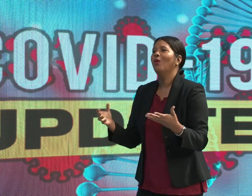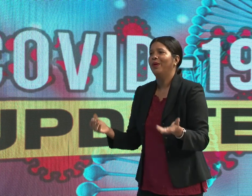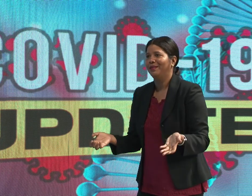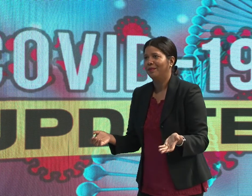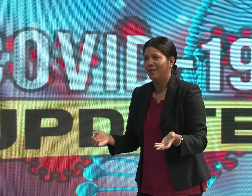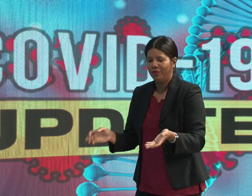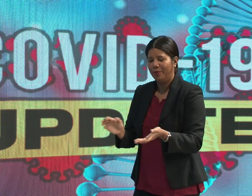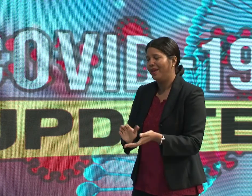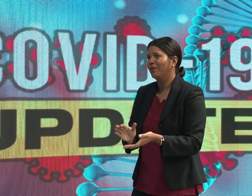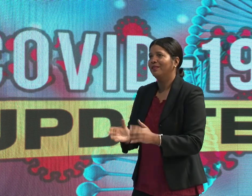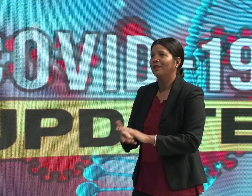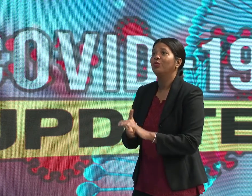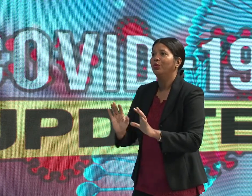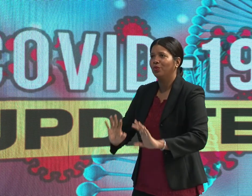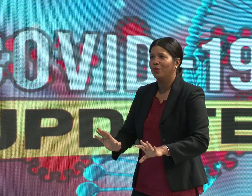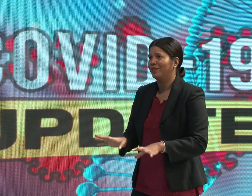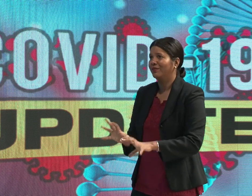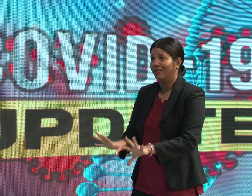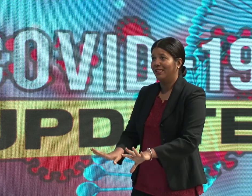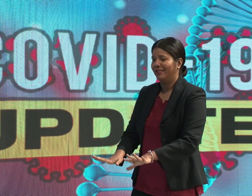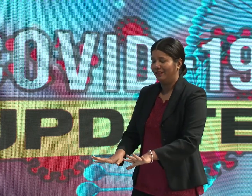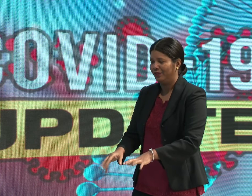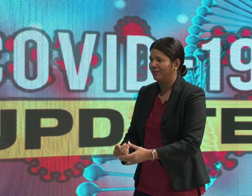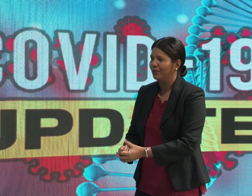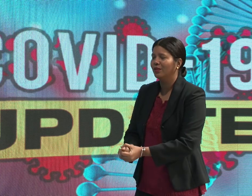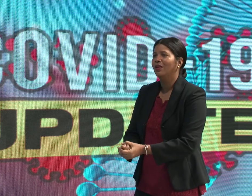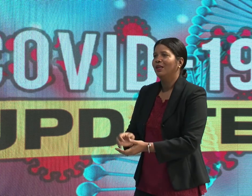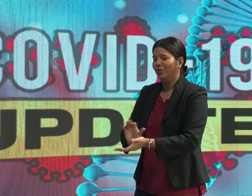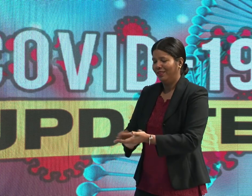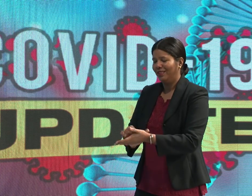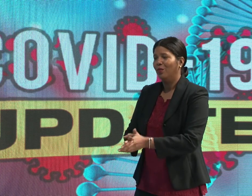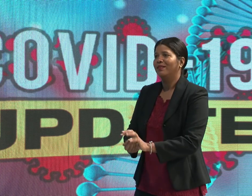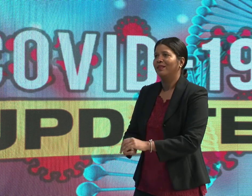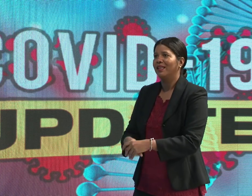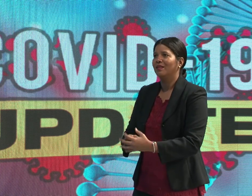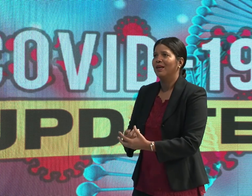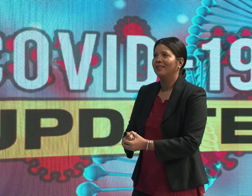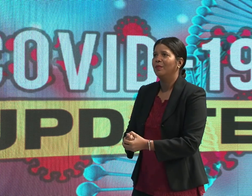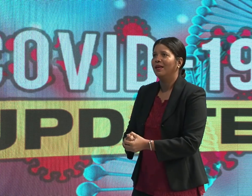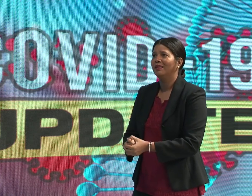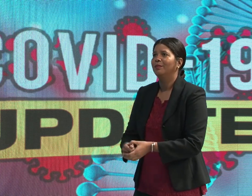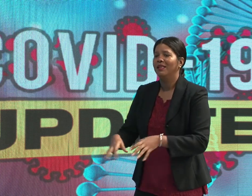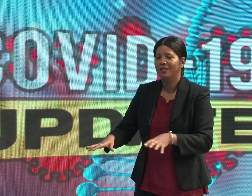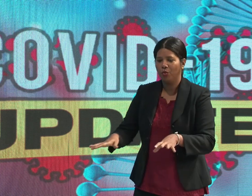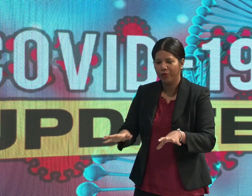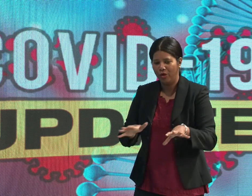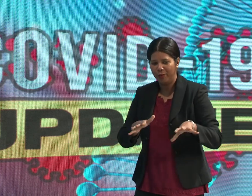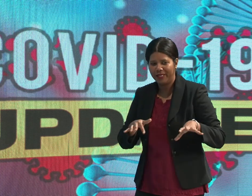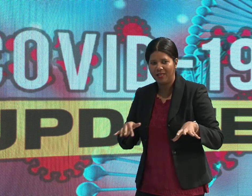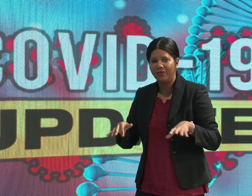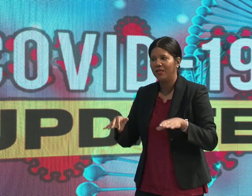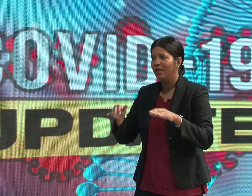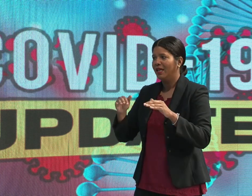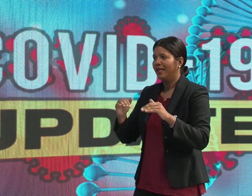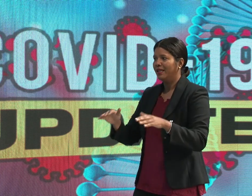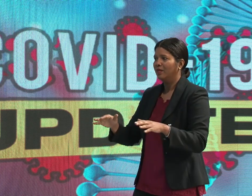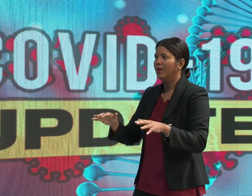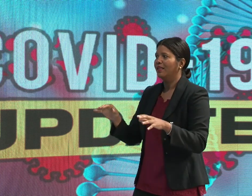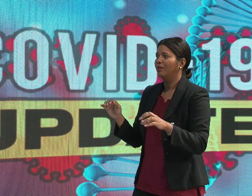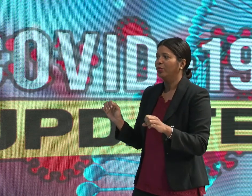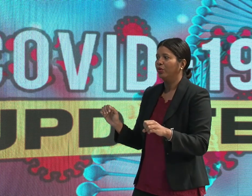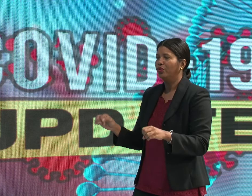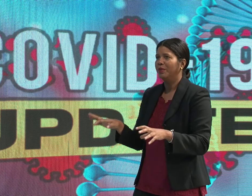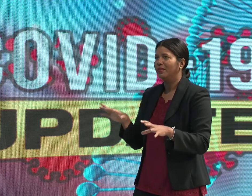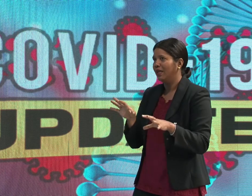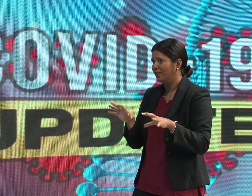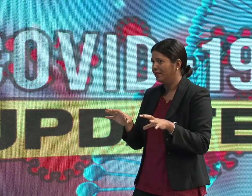zo gewend. Mm-hmm. Maar voor mij was het echt sowieso, want ik vind het altijd vies, toch? Ja. Dus dan was ik regelmatig mijn handen. Maar dat je ook je omgeving